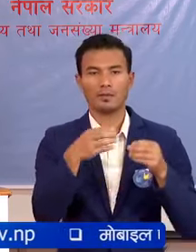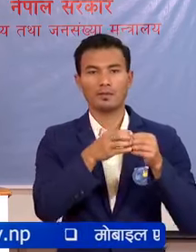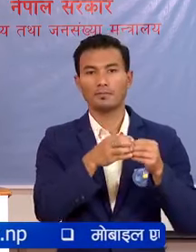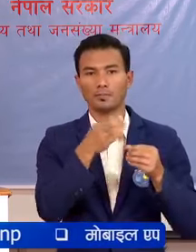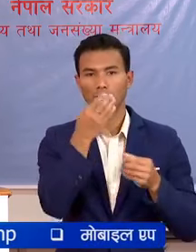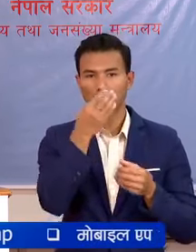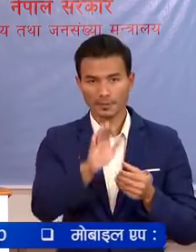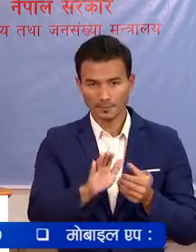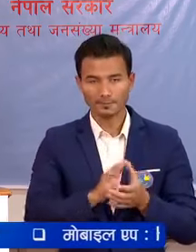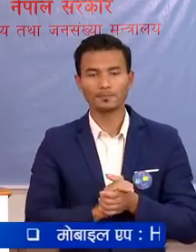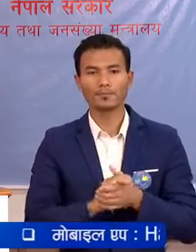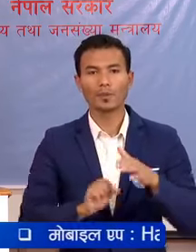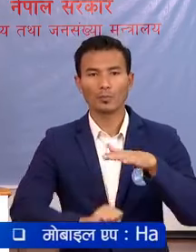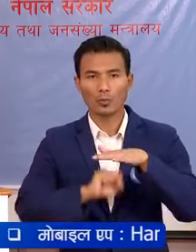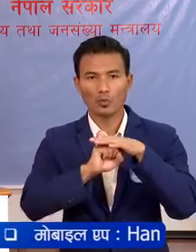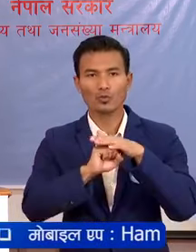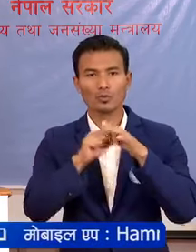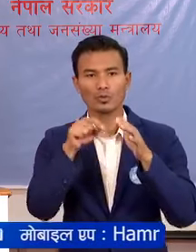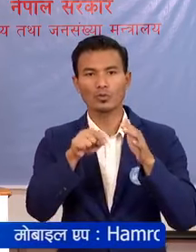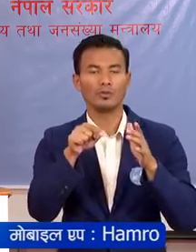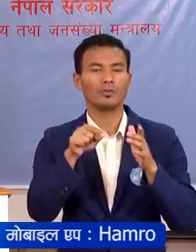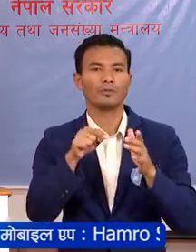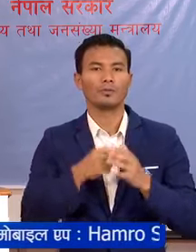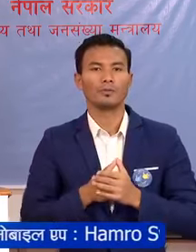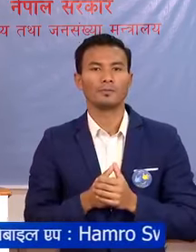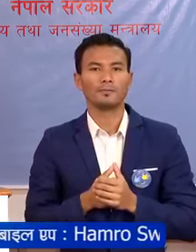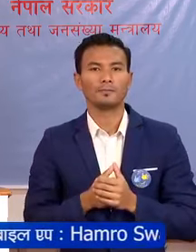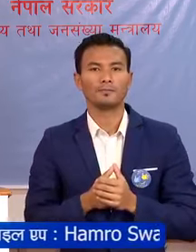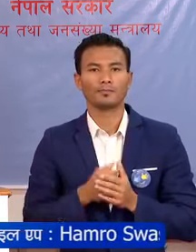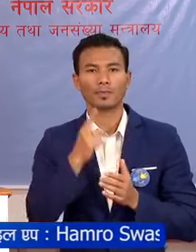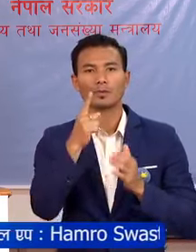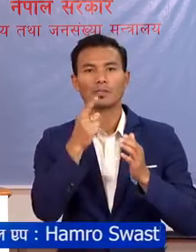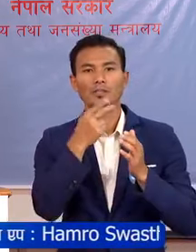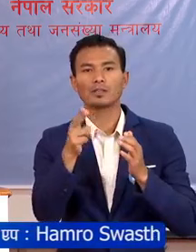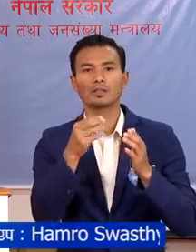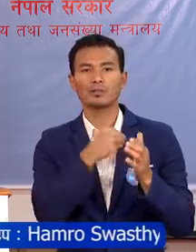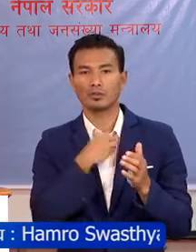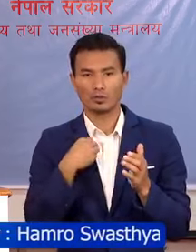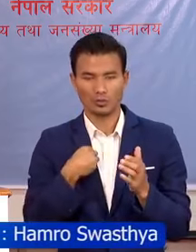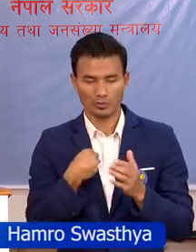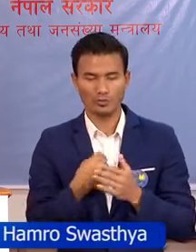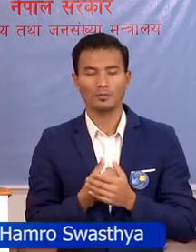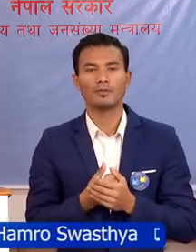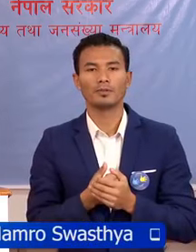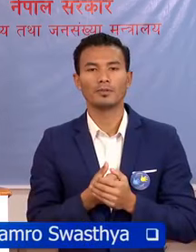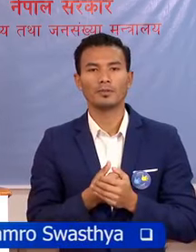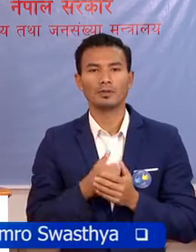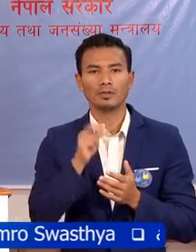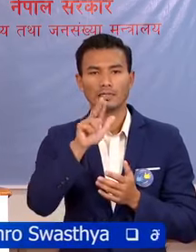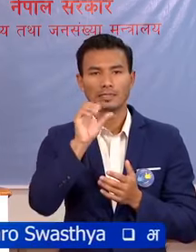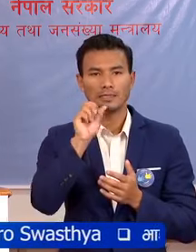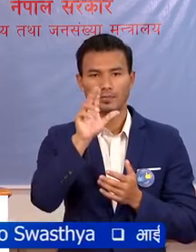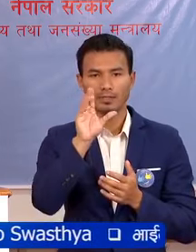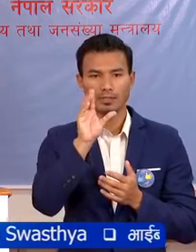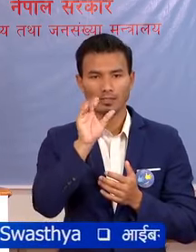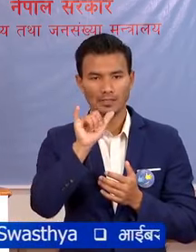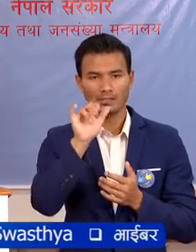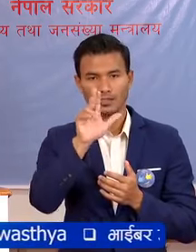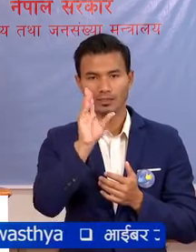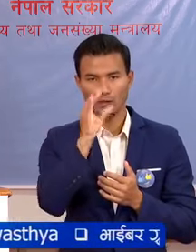पर्मोक्रूप मा येशको एवड़ा एक जाना चीकित चप इपीडियोमोलोगिस्ट